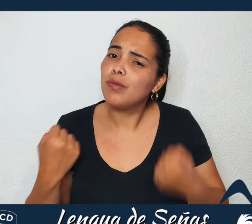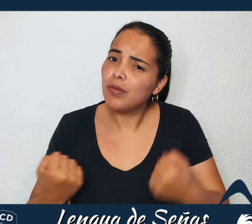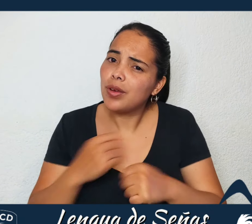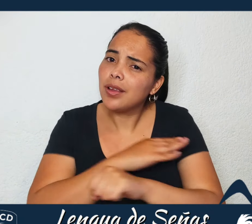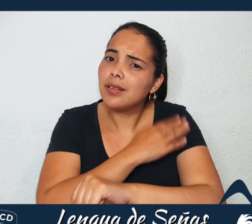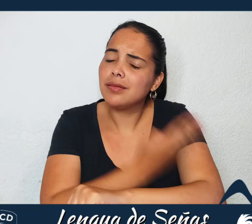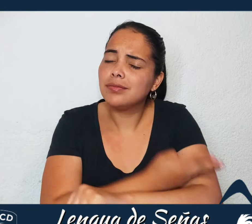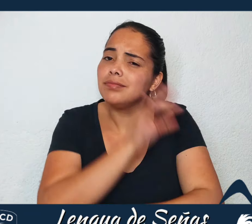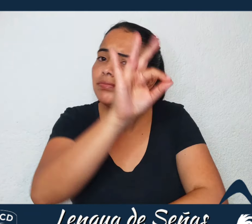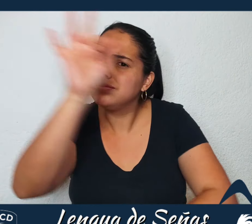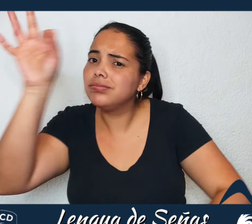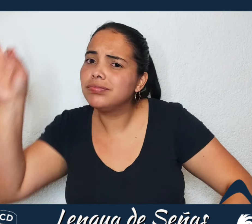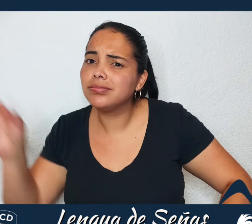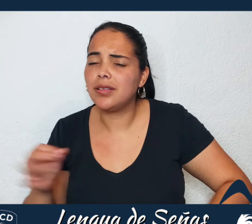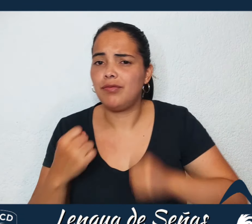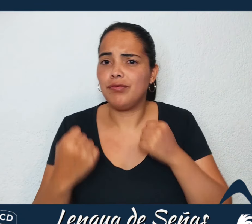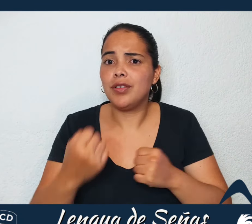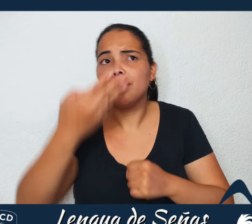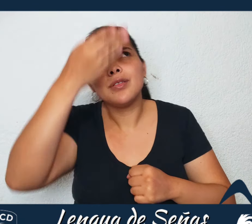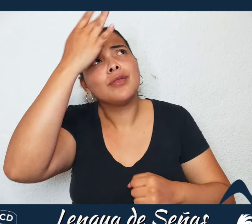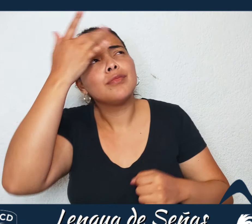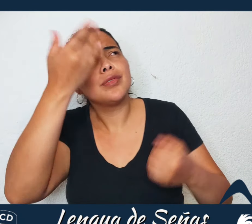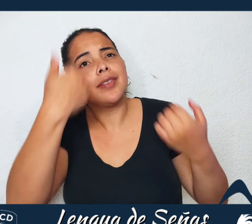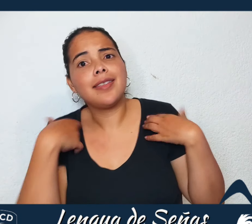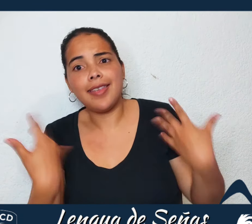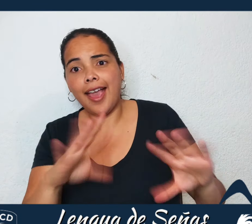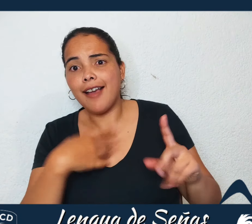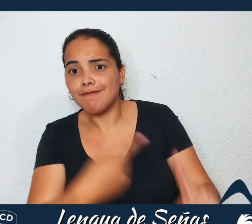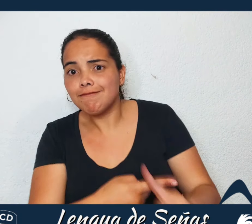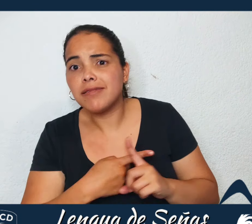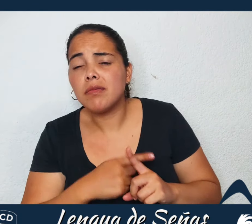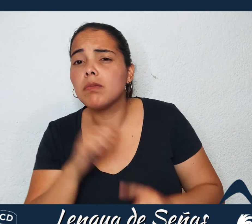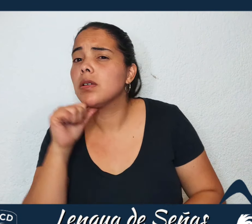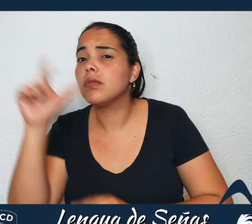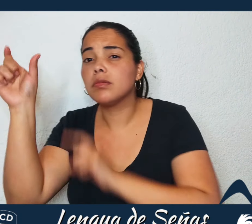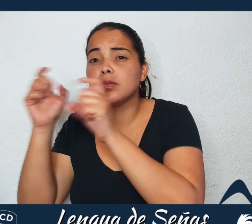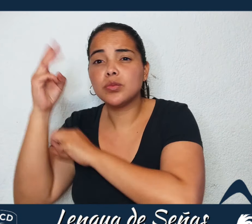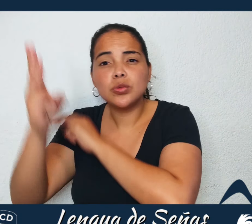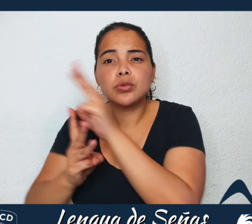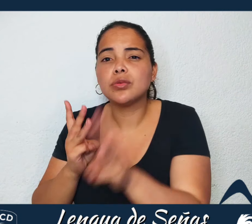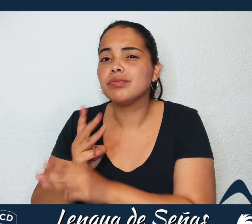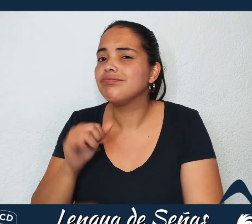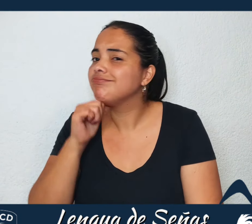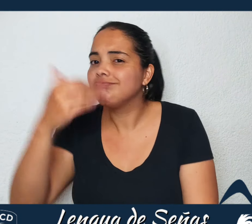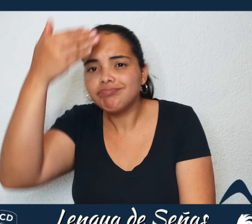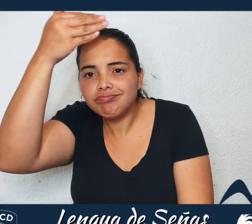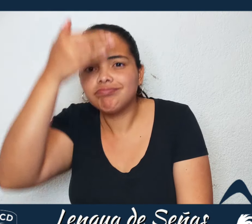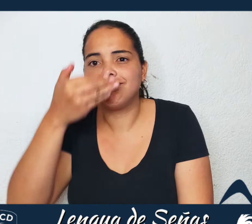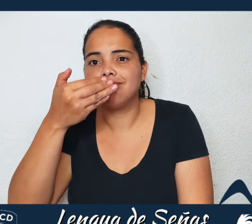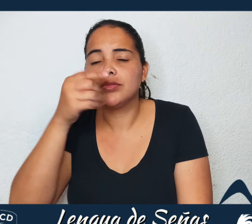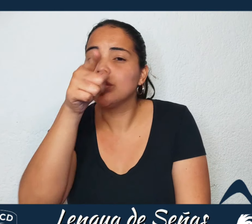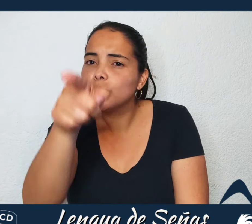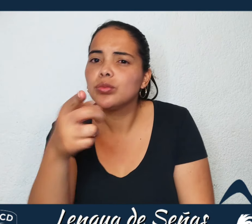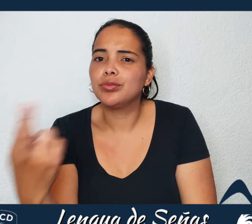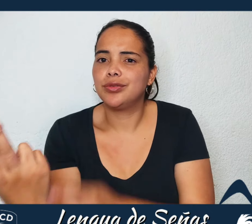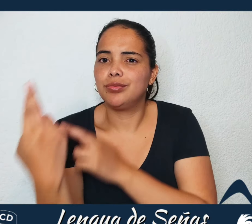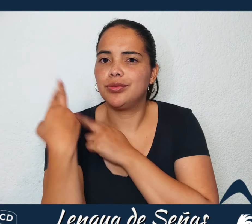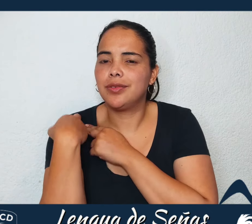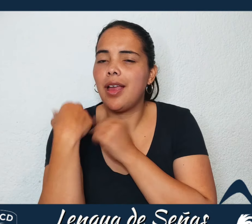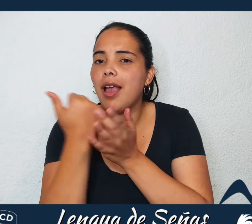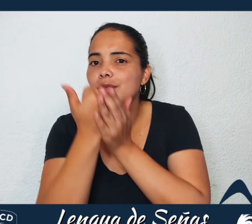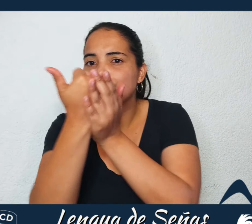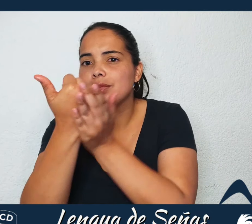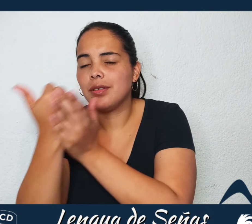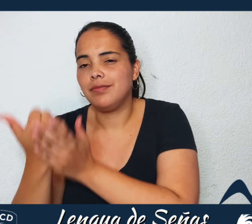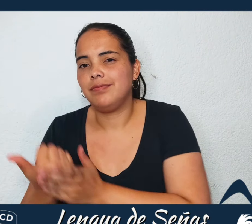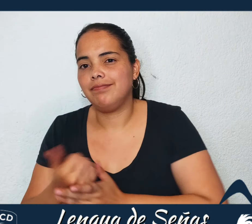Proclame ese mensaje. Es el mensaje que le trajo esperanza a usted y es el mensaje que puede traer esperanza a todo aquel que cree en